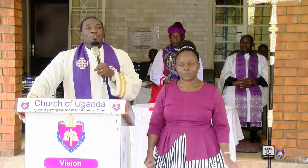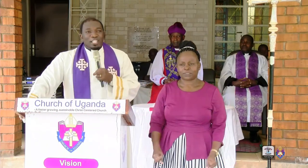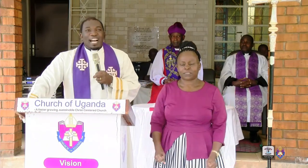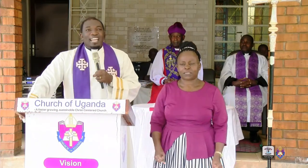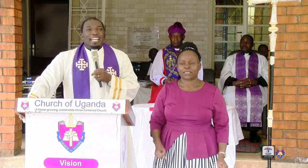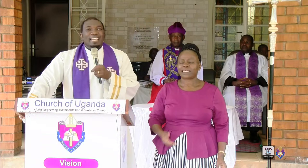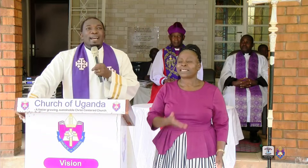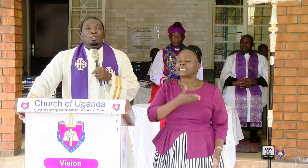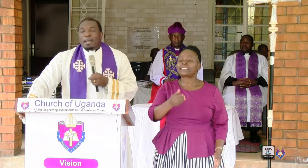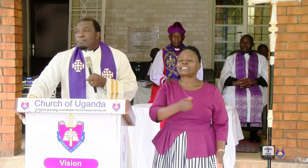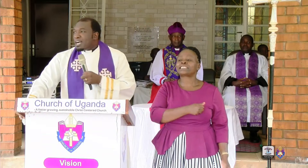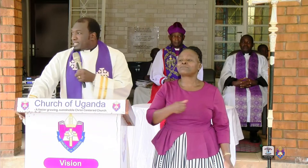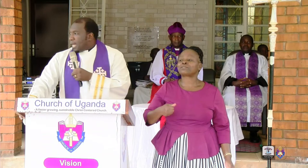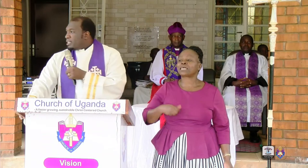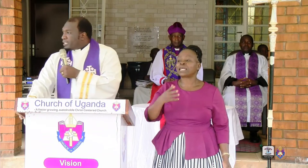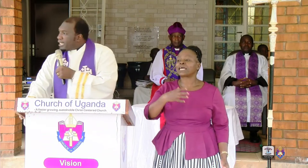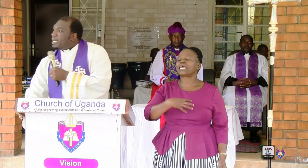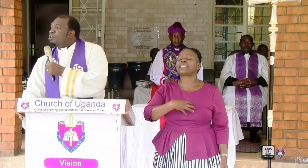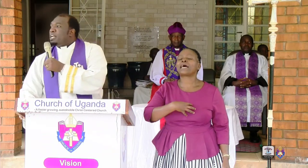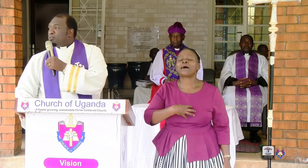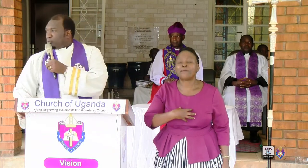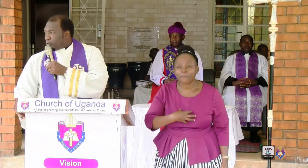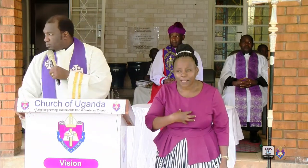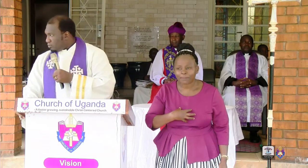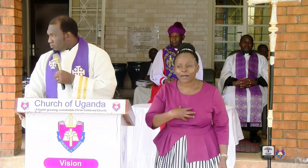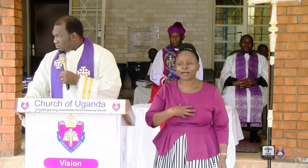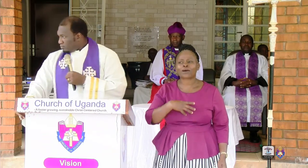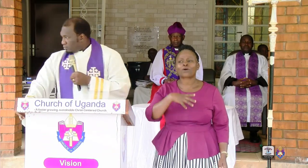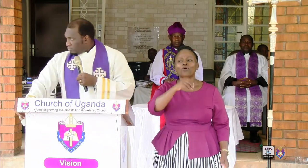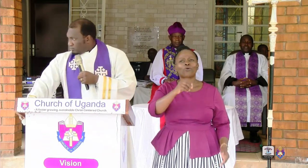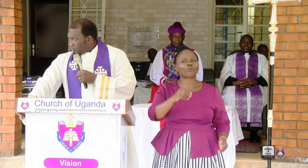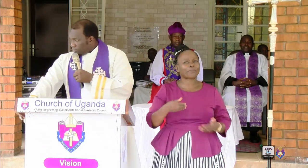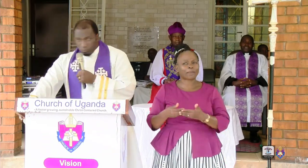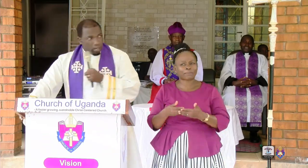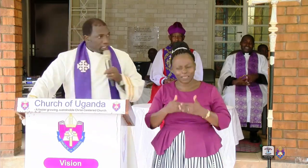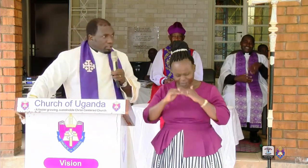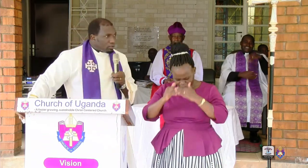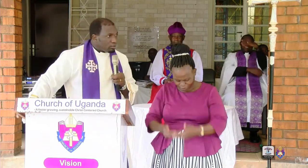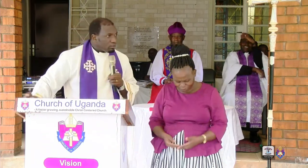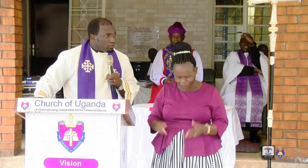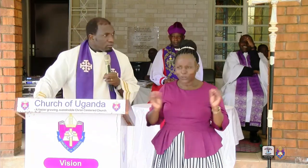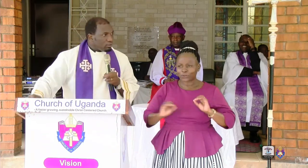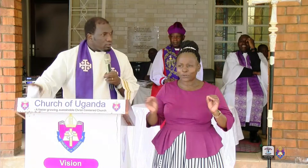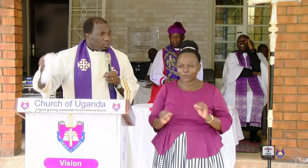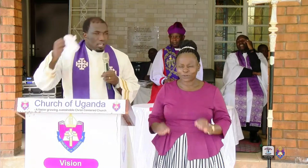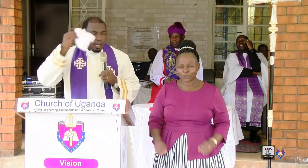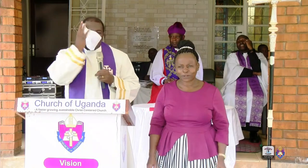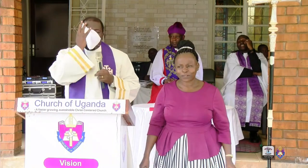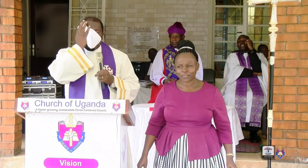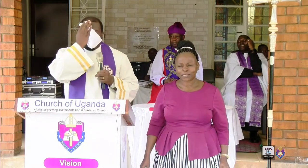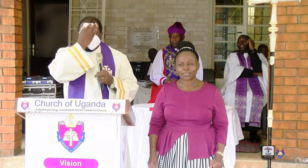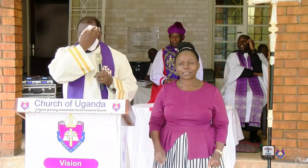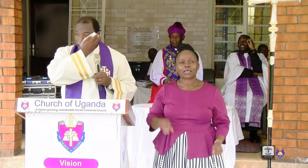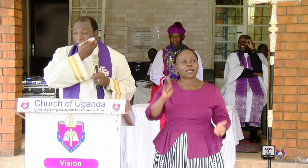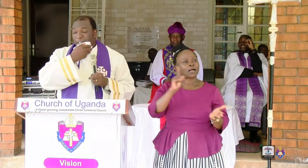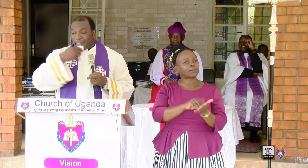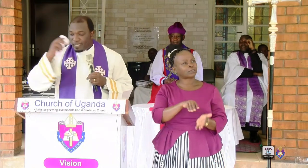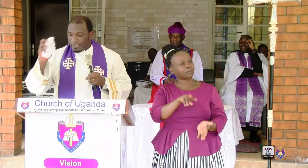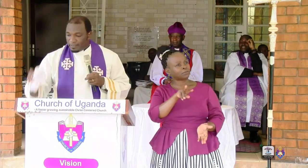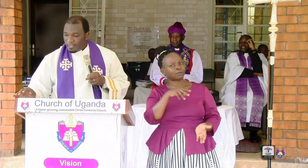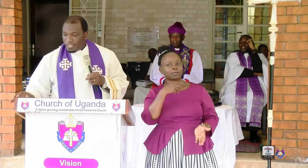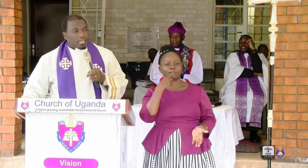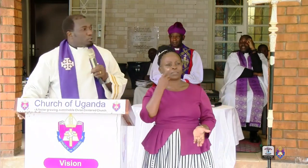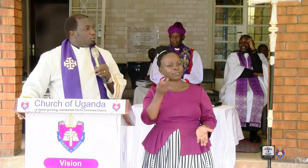Cheri mchiala agenda muleba anga amanyita ina mwana murubuto. Wanji. Haba sao bamo tunuhulia na waga na hiyo